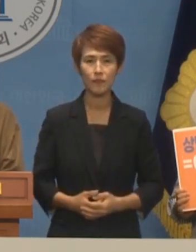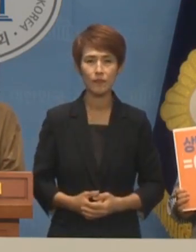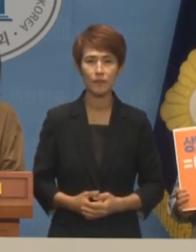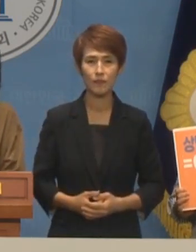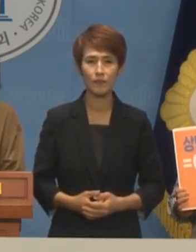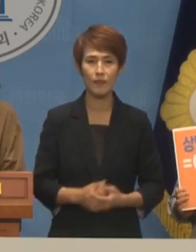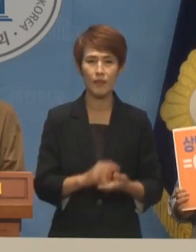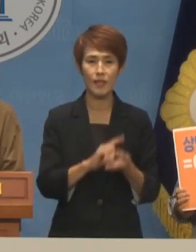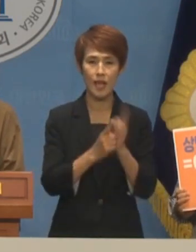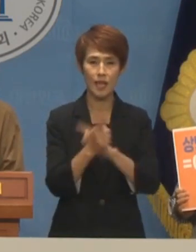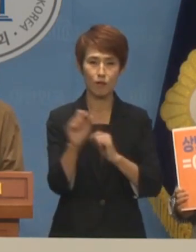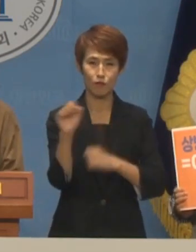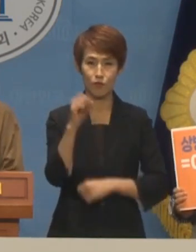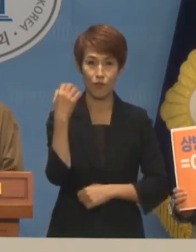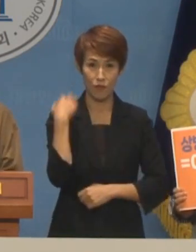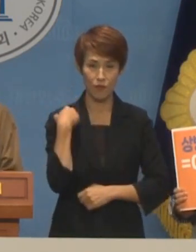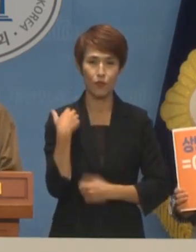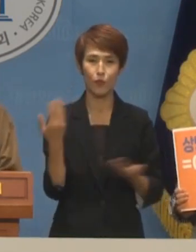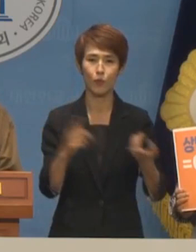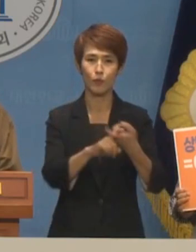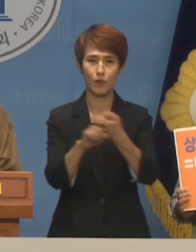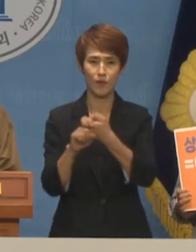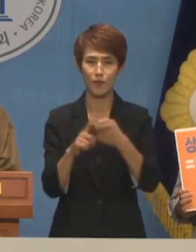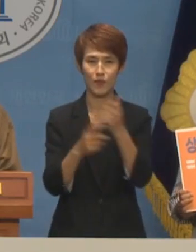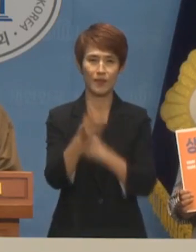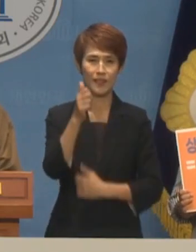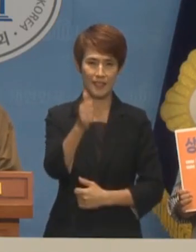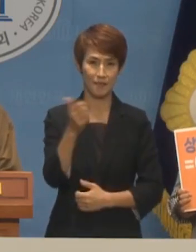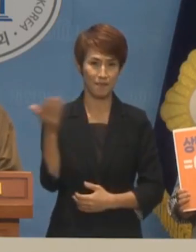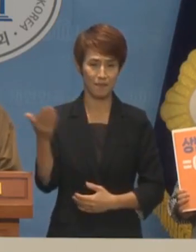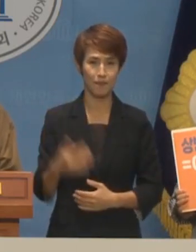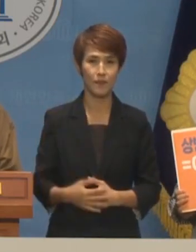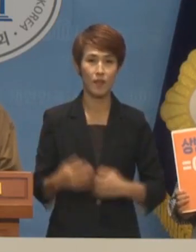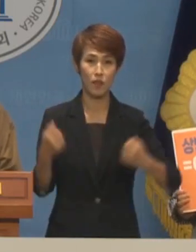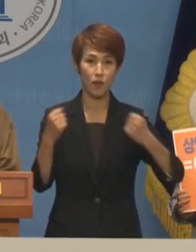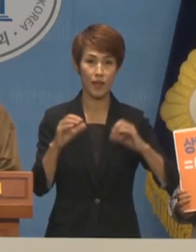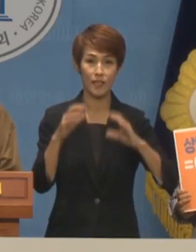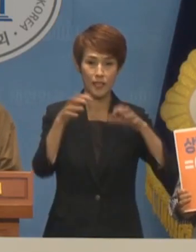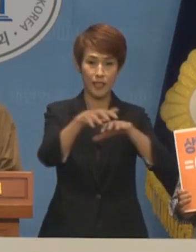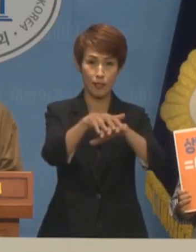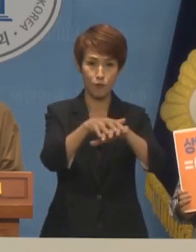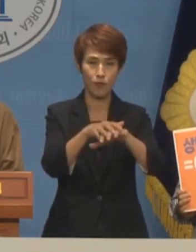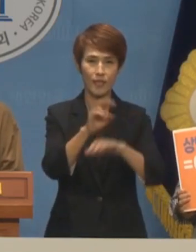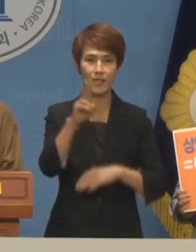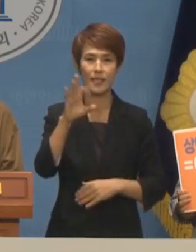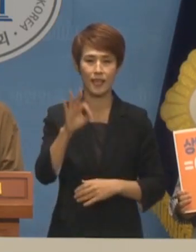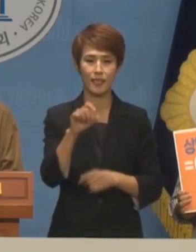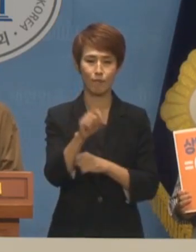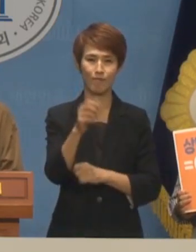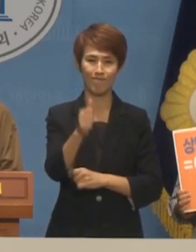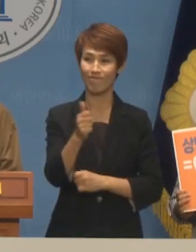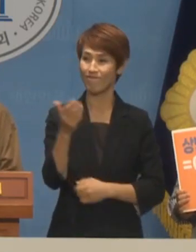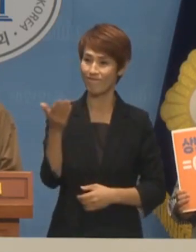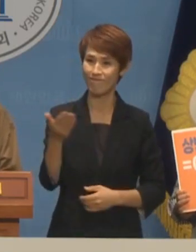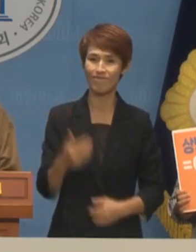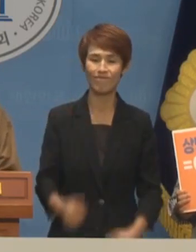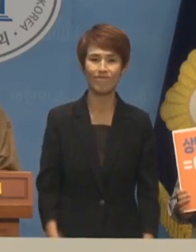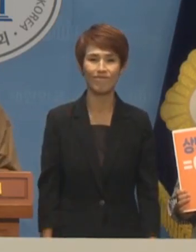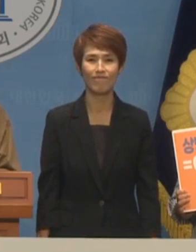노동조합 김주환 위원장님 오셨습니다. 건강세상 네트워크 양현실 사무국장님 함께하고